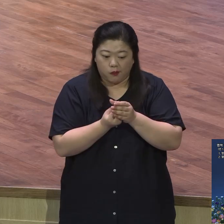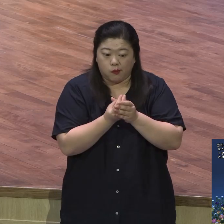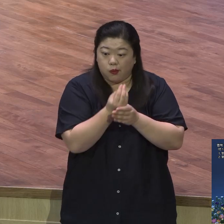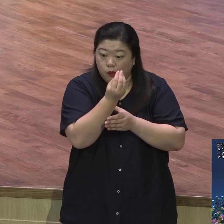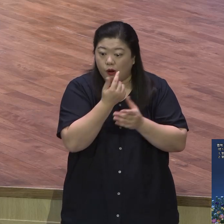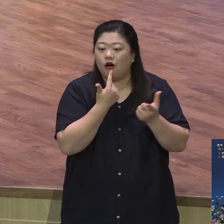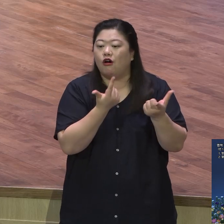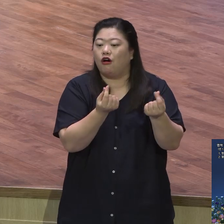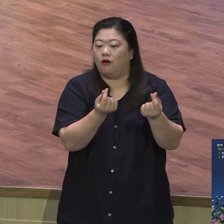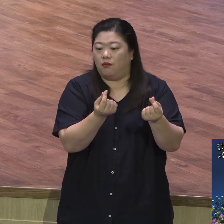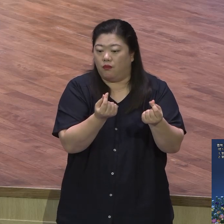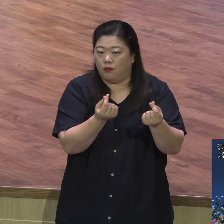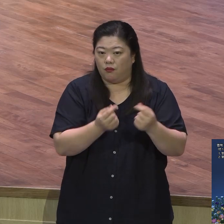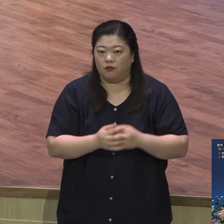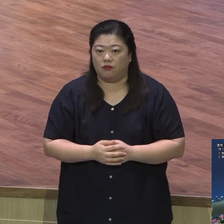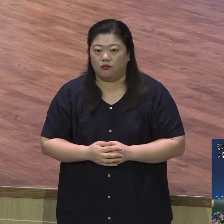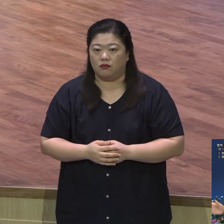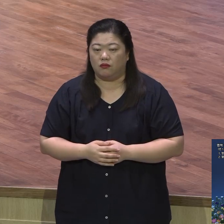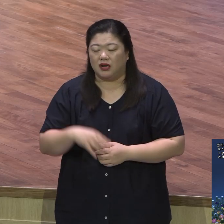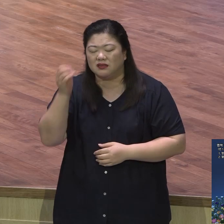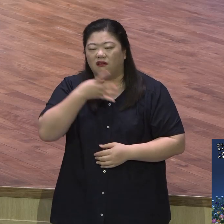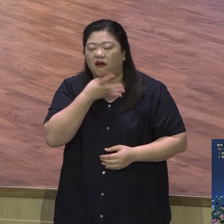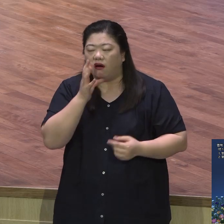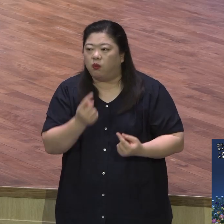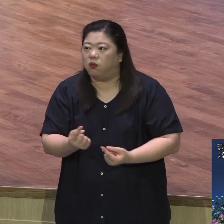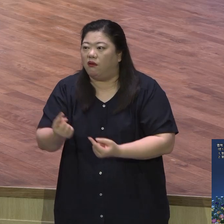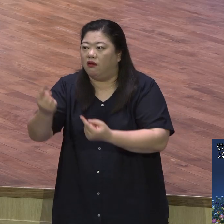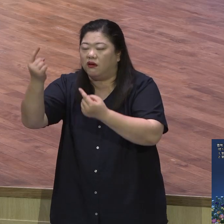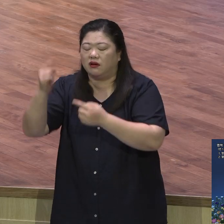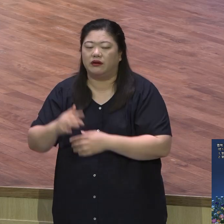되고 이걸 그냥 사장시키면 그냥 늙어가 그냥 가버려요